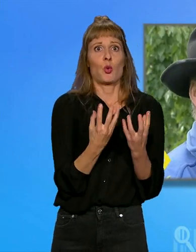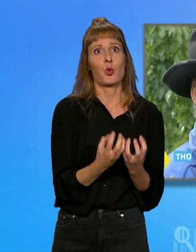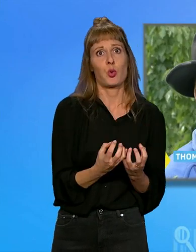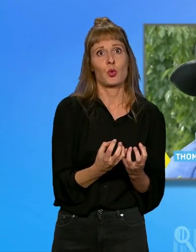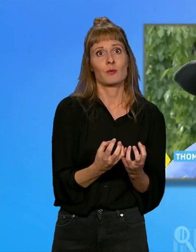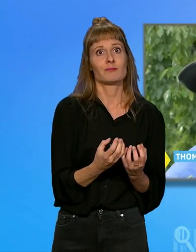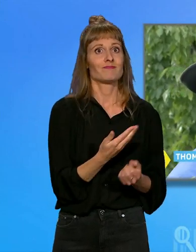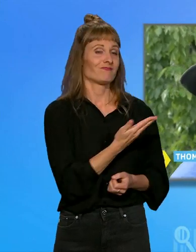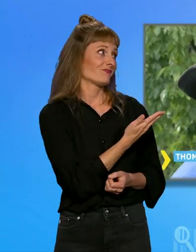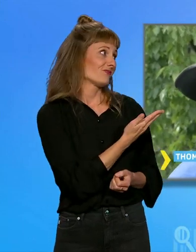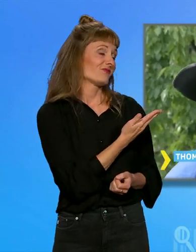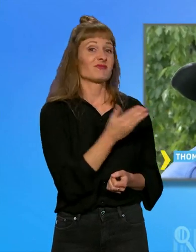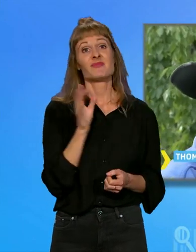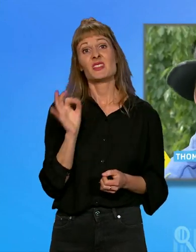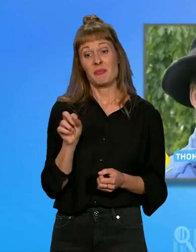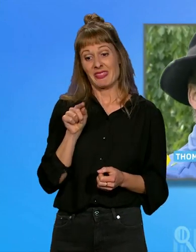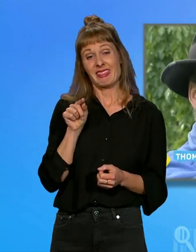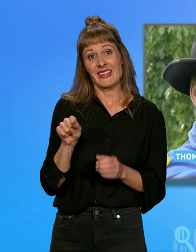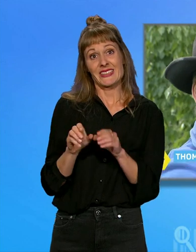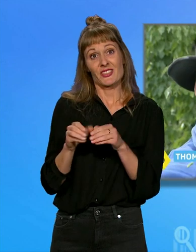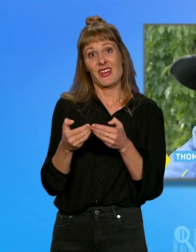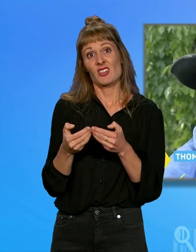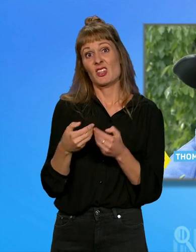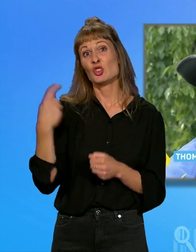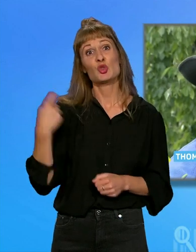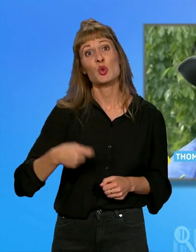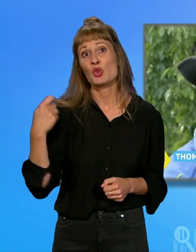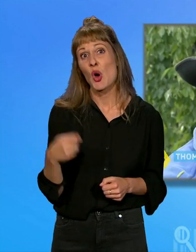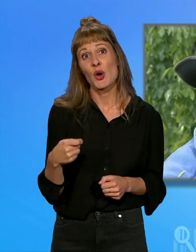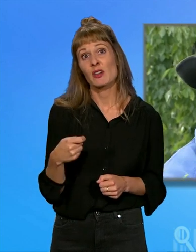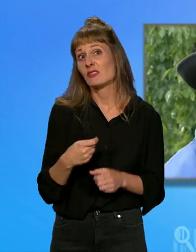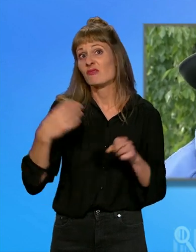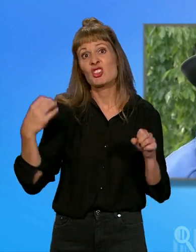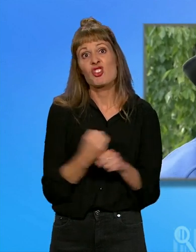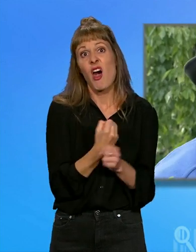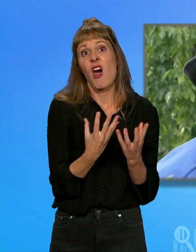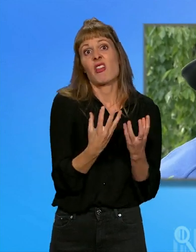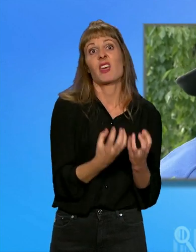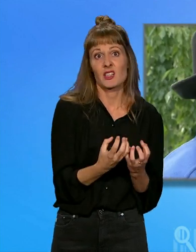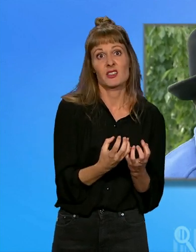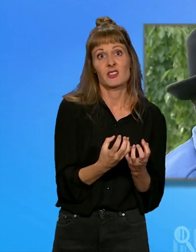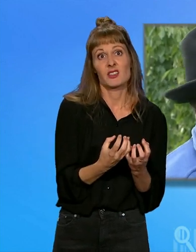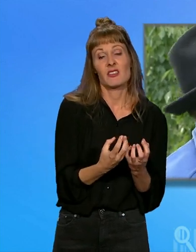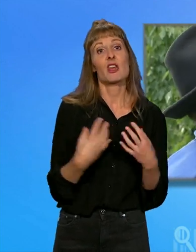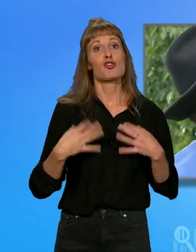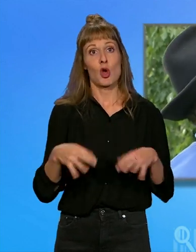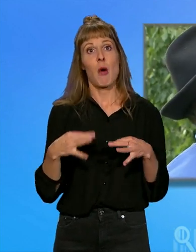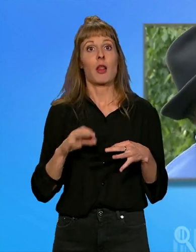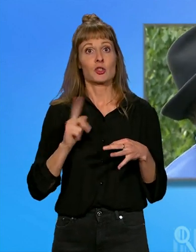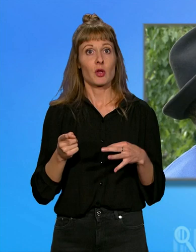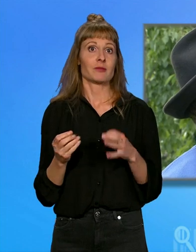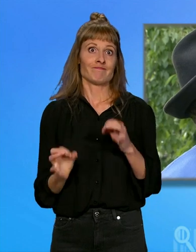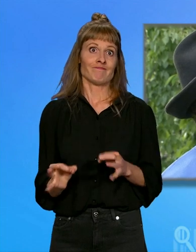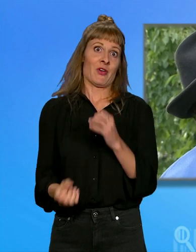zum Dörren. Wir kaufen das sonst einmal dazu. Günstigere. Die werden dann